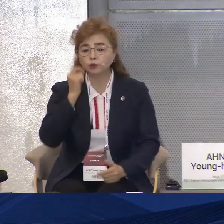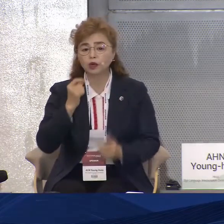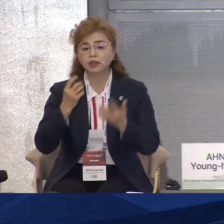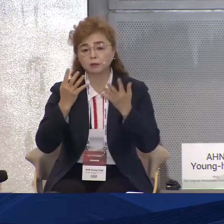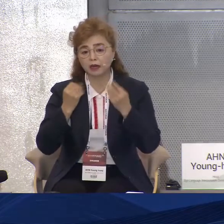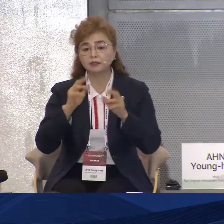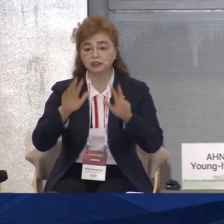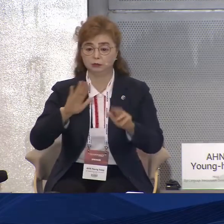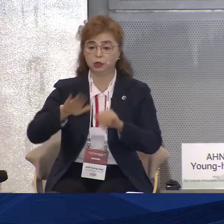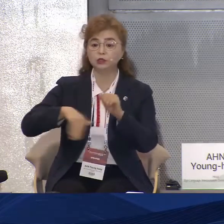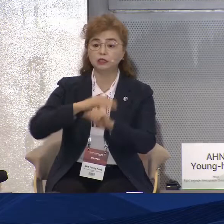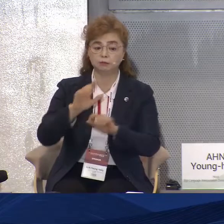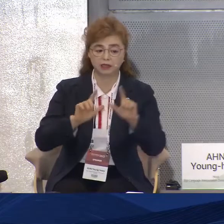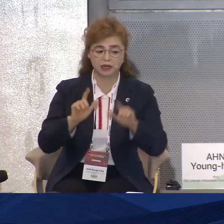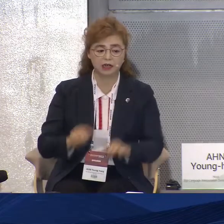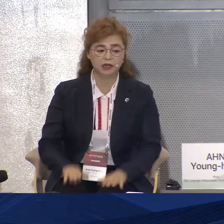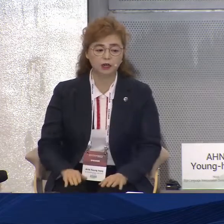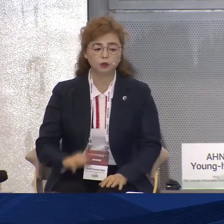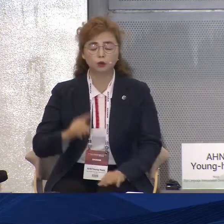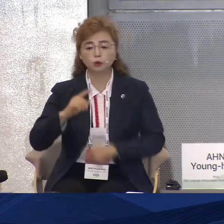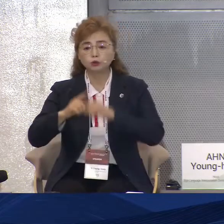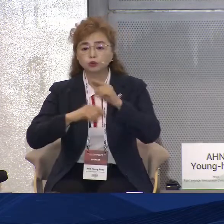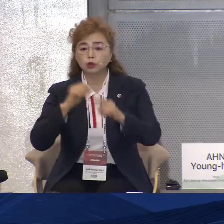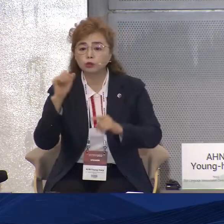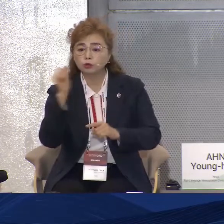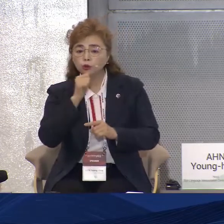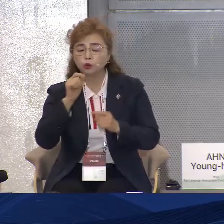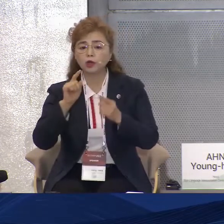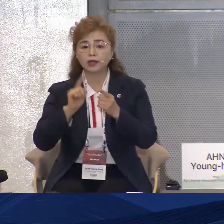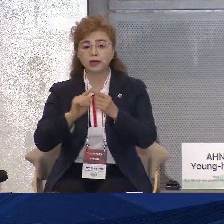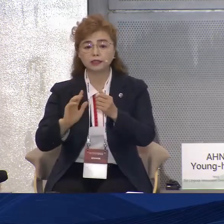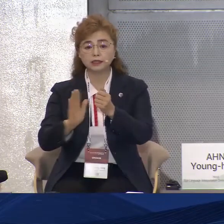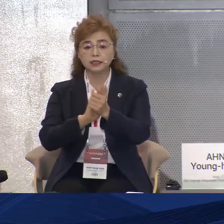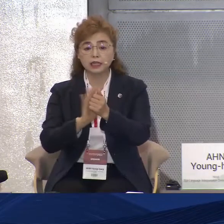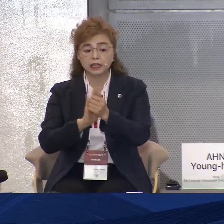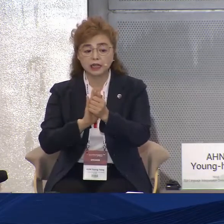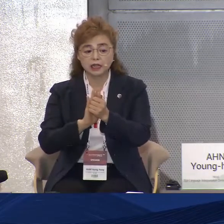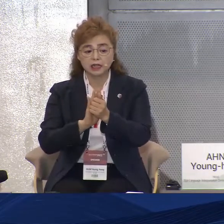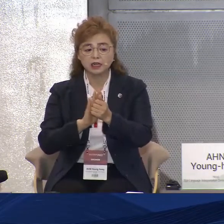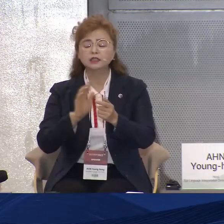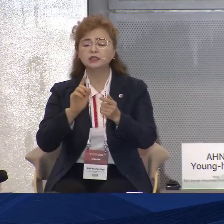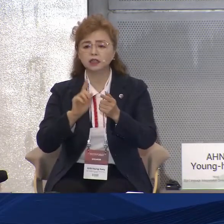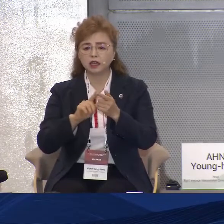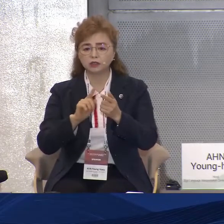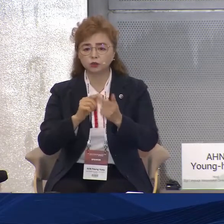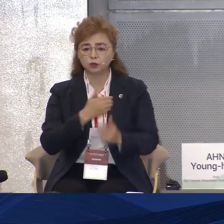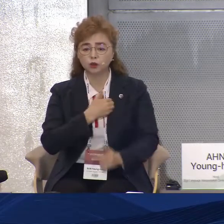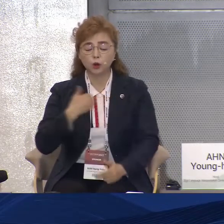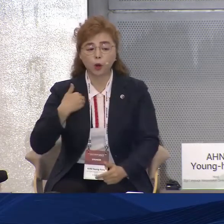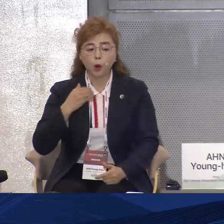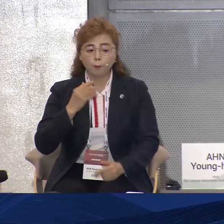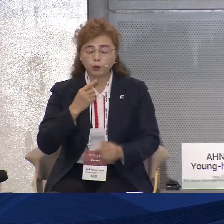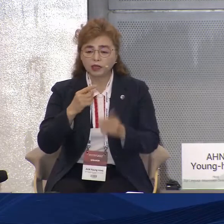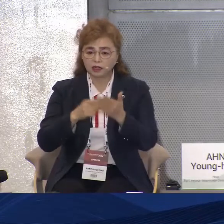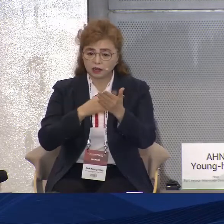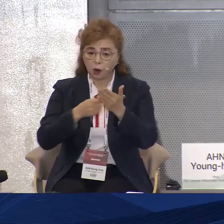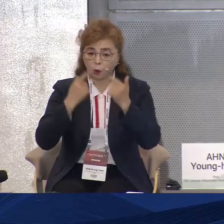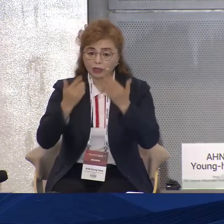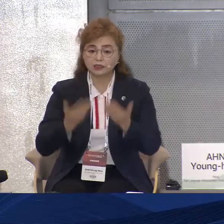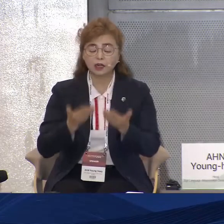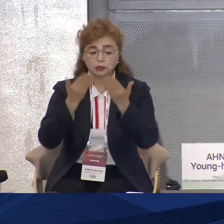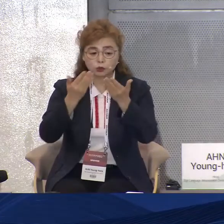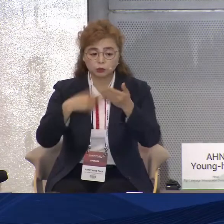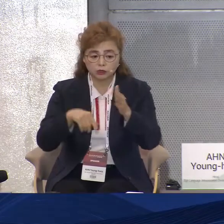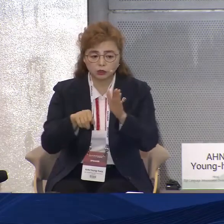그런 게 부족한 게 많은 지금의 현실입니다. 또 수어 통역에 대한 질에 대해서도